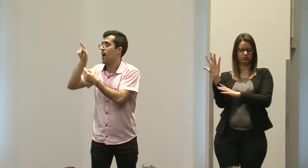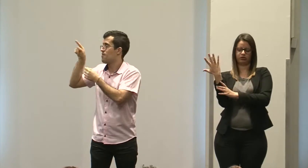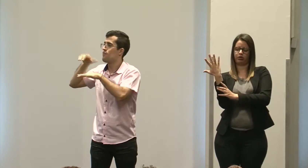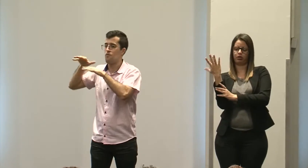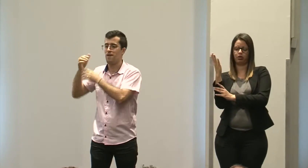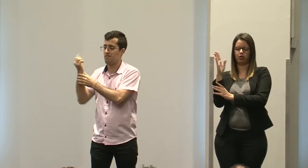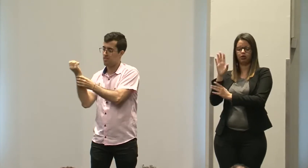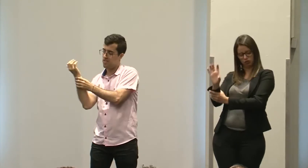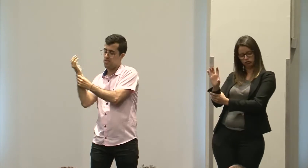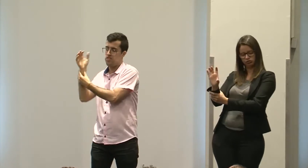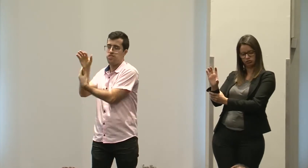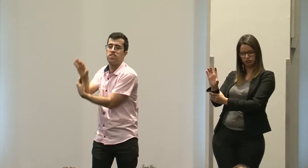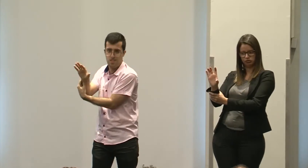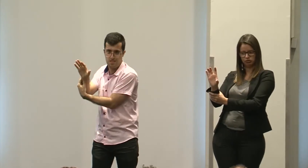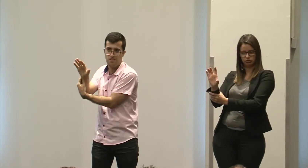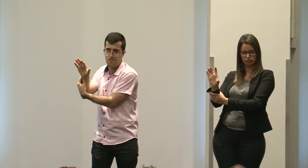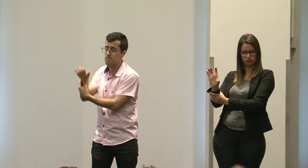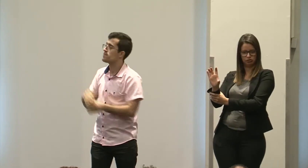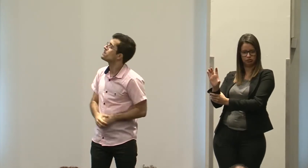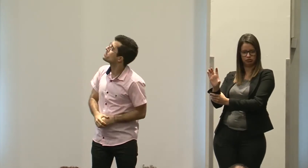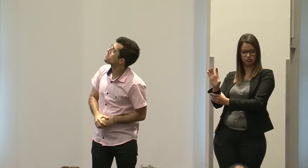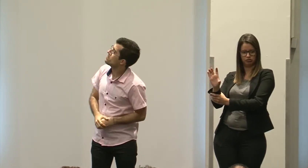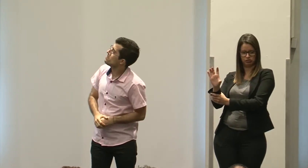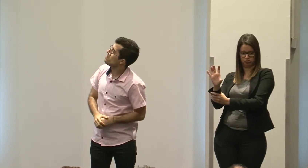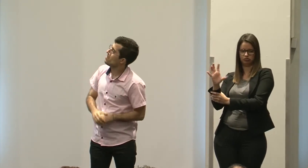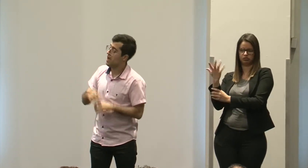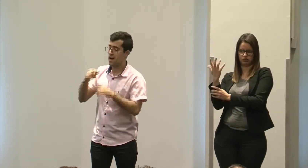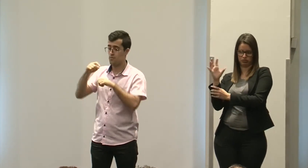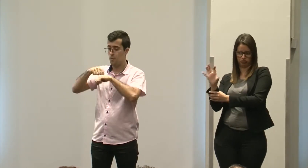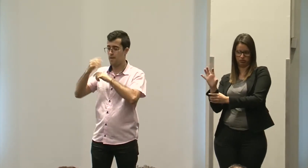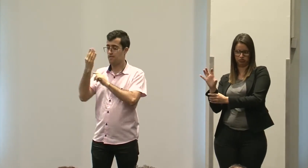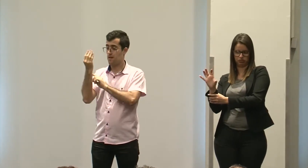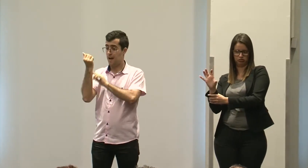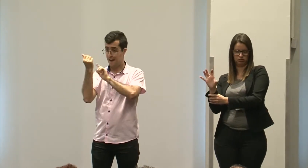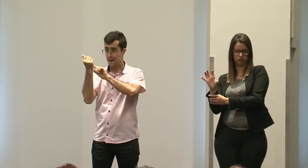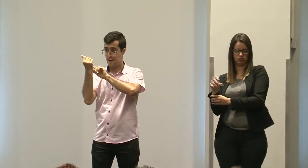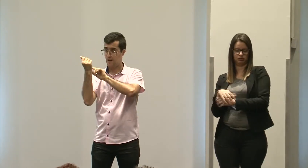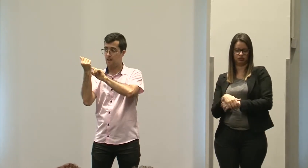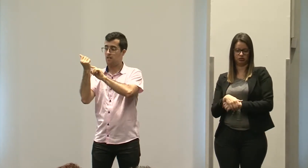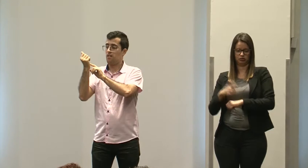feito datilologicamente, mas ao termos o sinal,